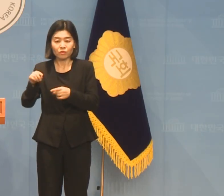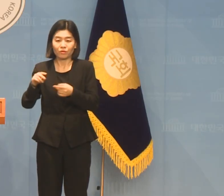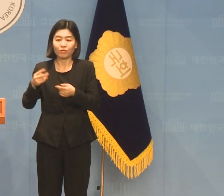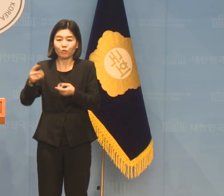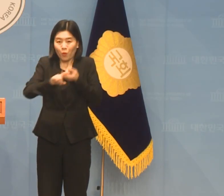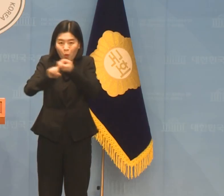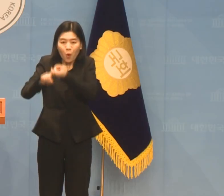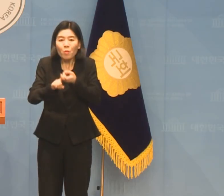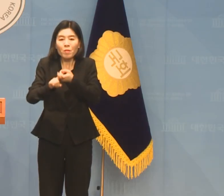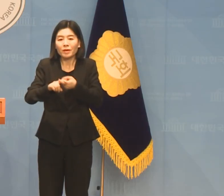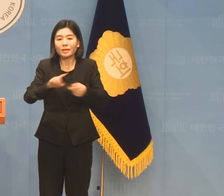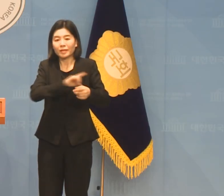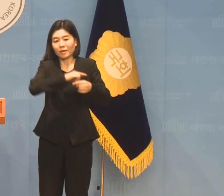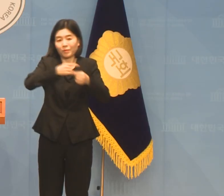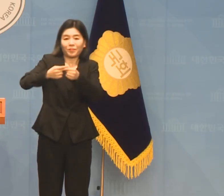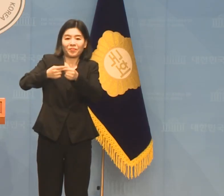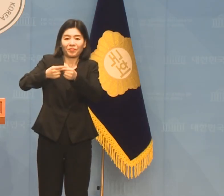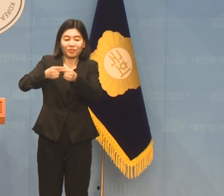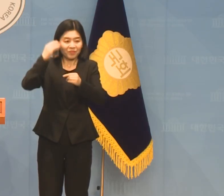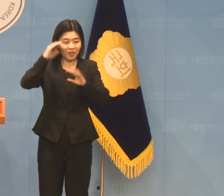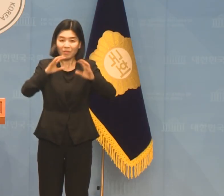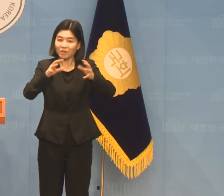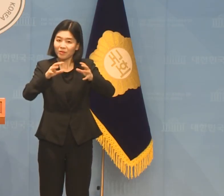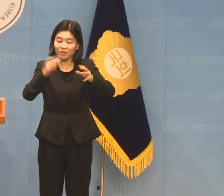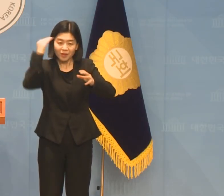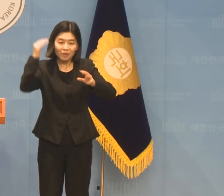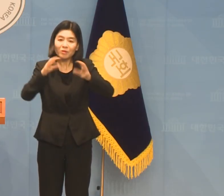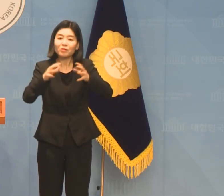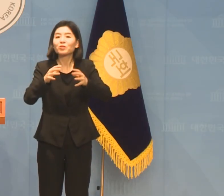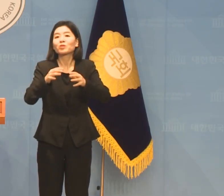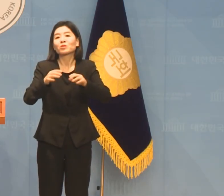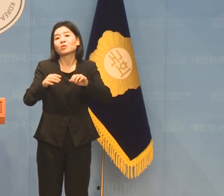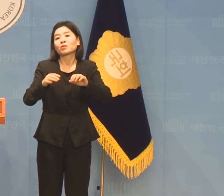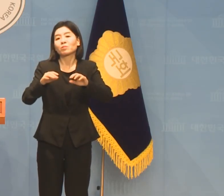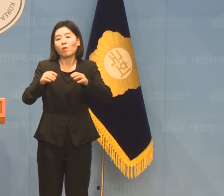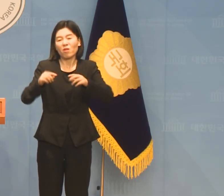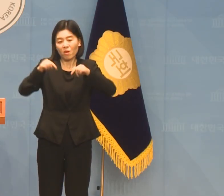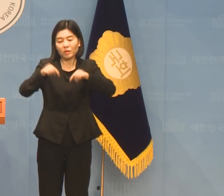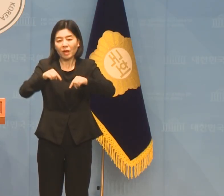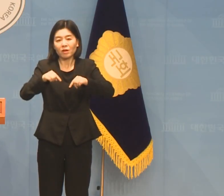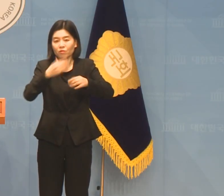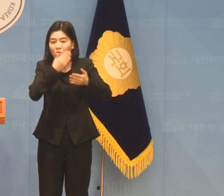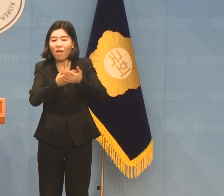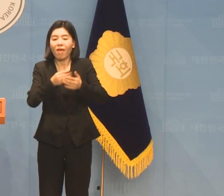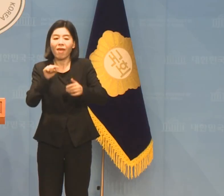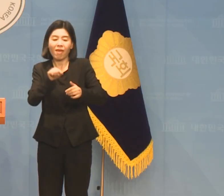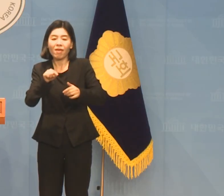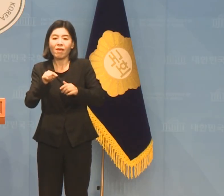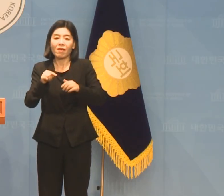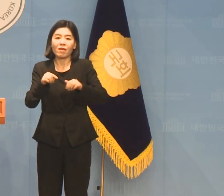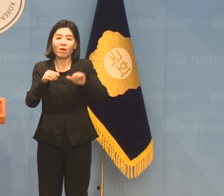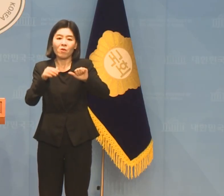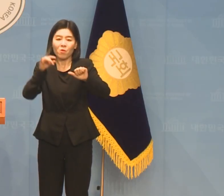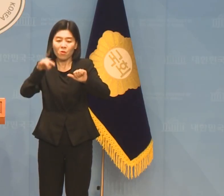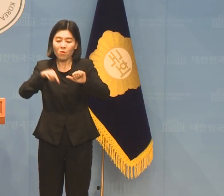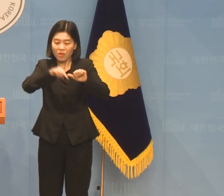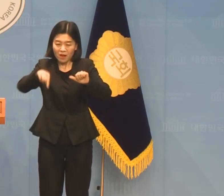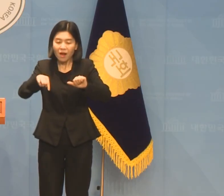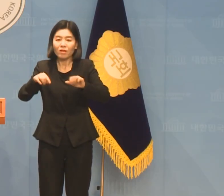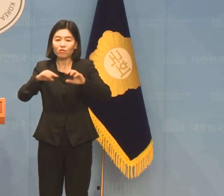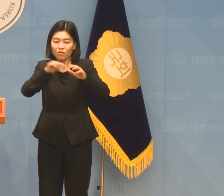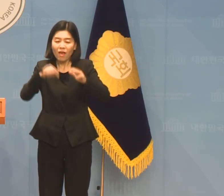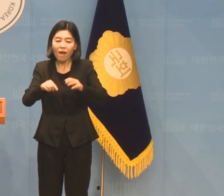우선이라며 대한민국을 우선협상 5개국으로 지정해 그 압력을 더하고 있지만 국익을 지켜야 할